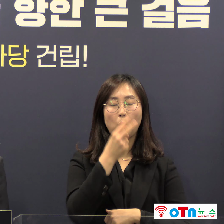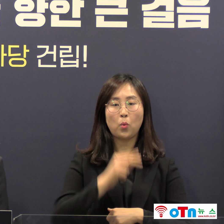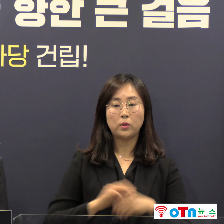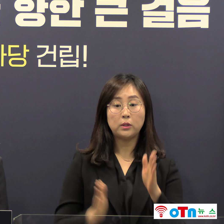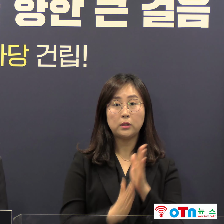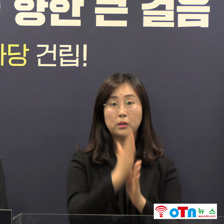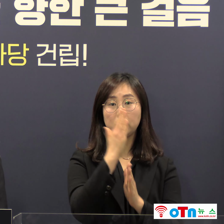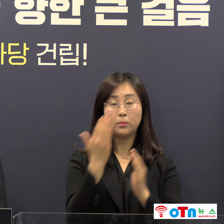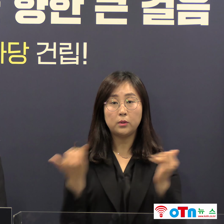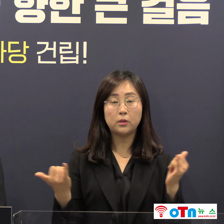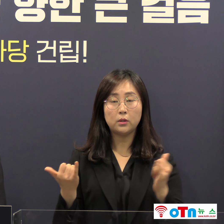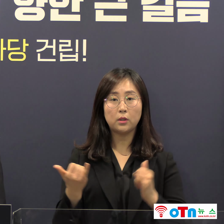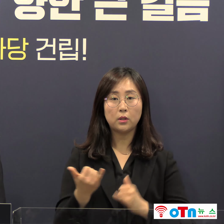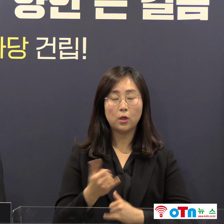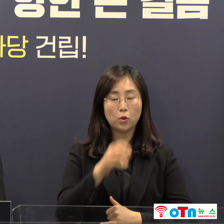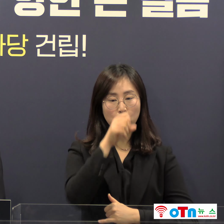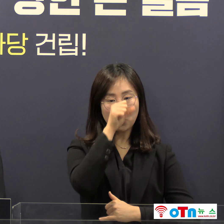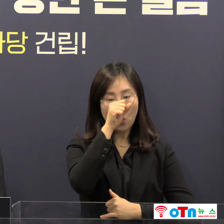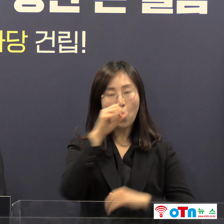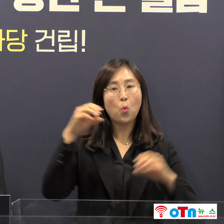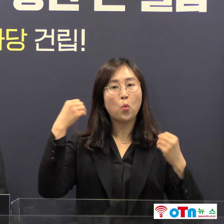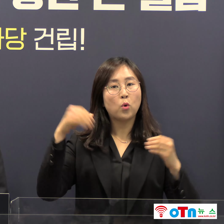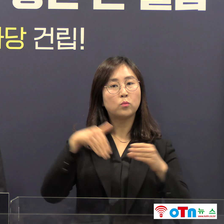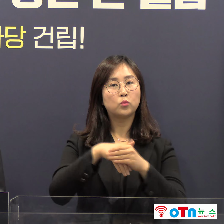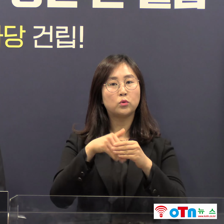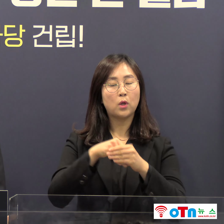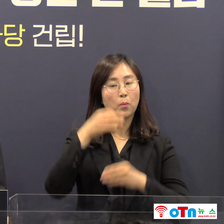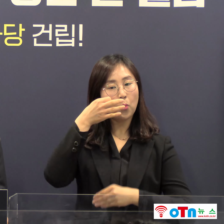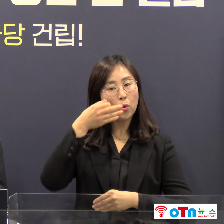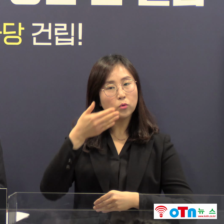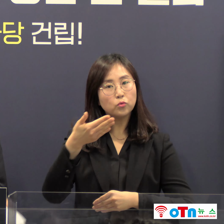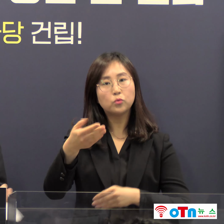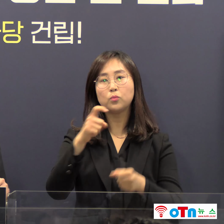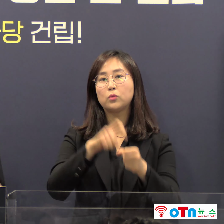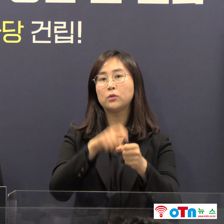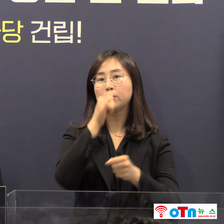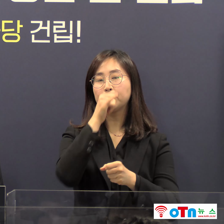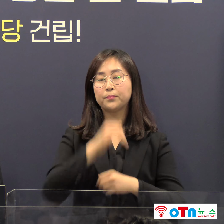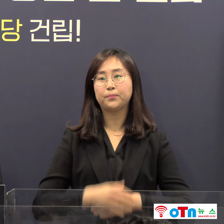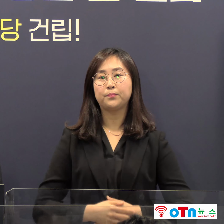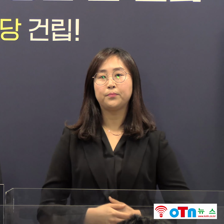시민들에게 고품격 공연 문화를 선사하고자 합니다.